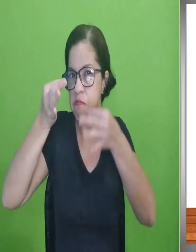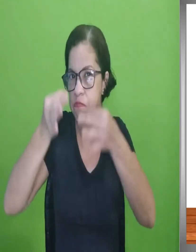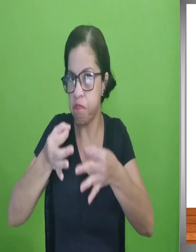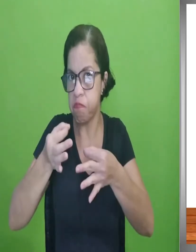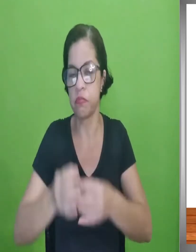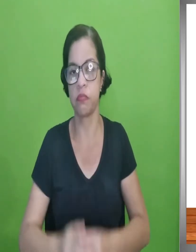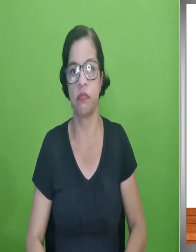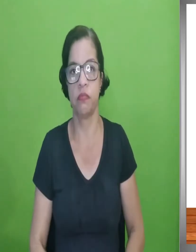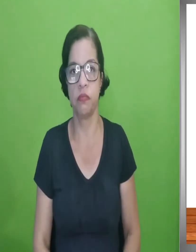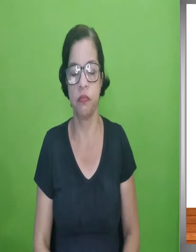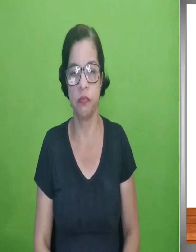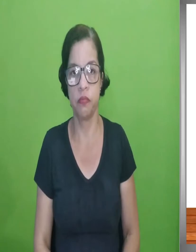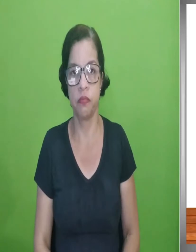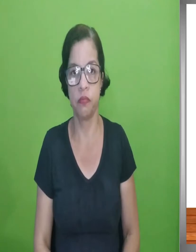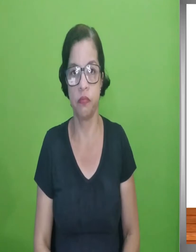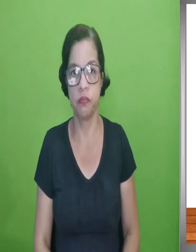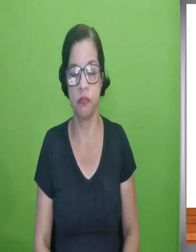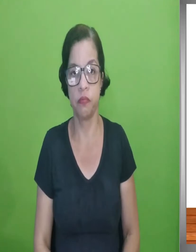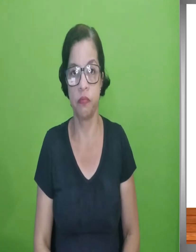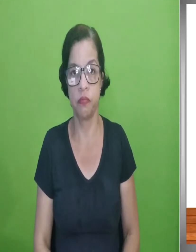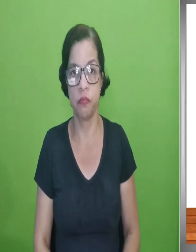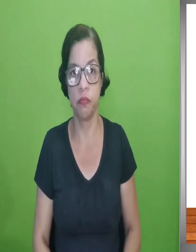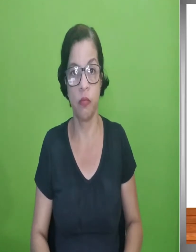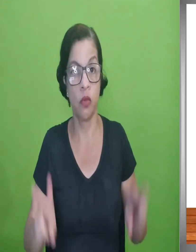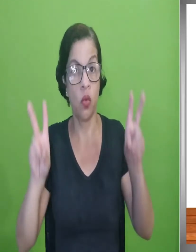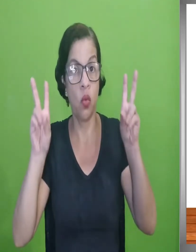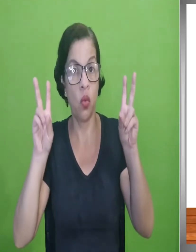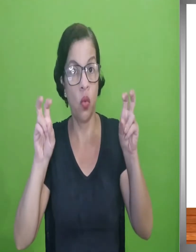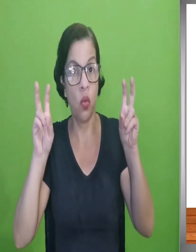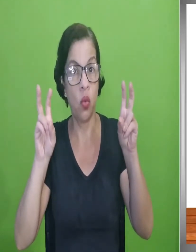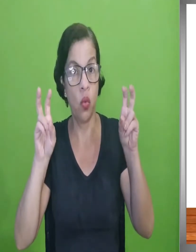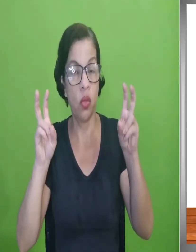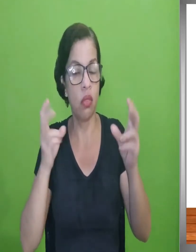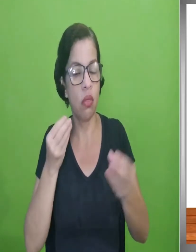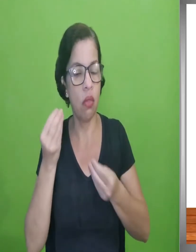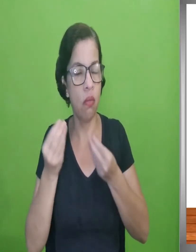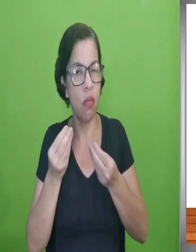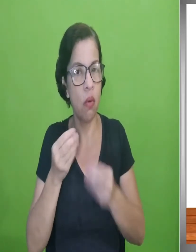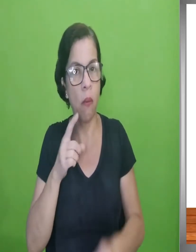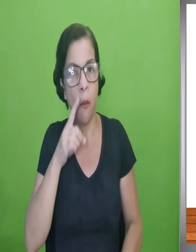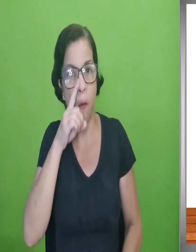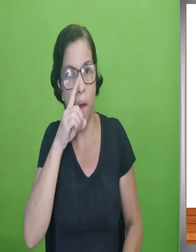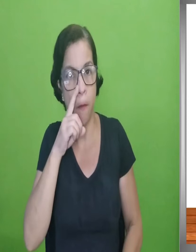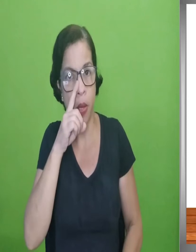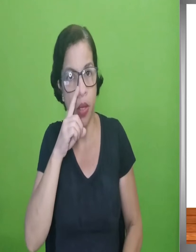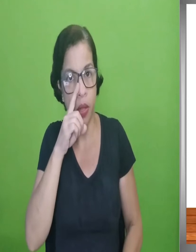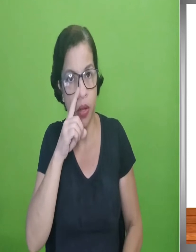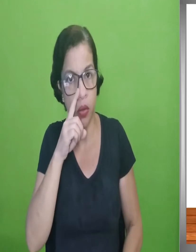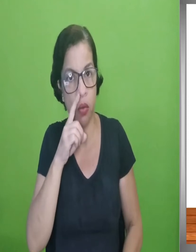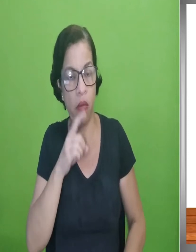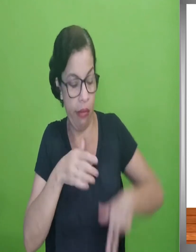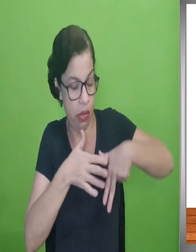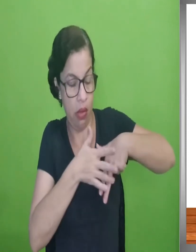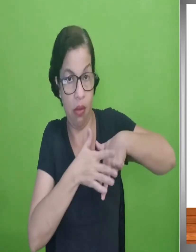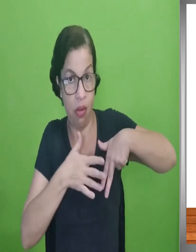medicamentos. O tema desta aula será a estratificação do risco cardiovascular, uma